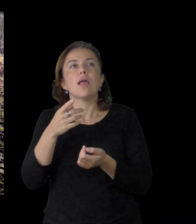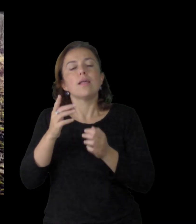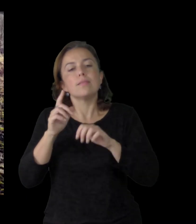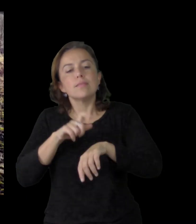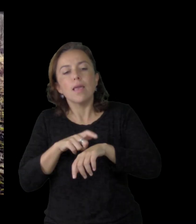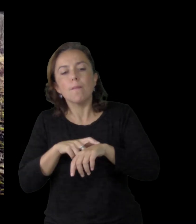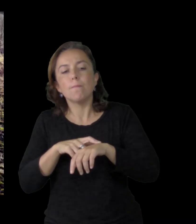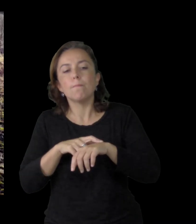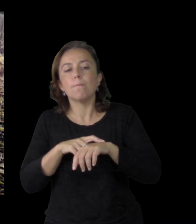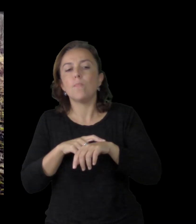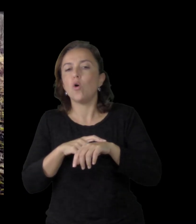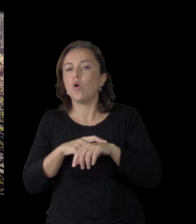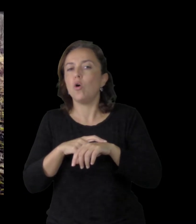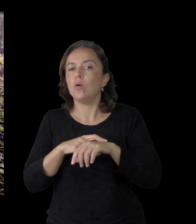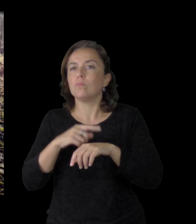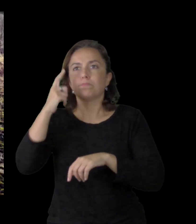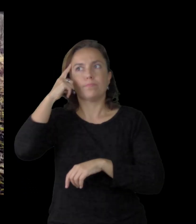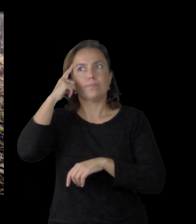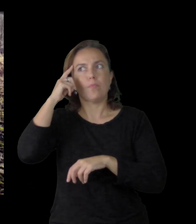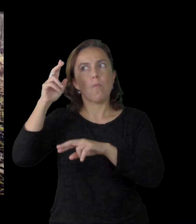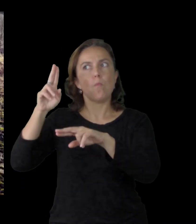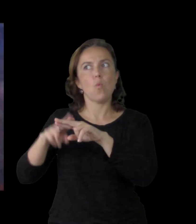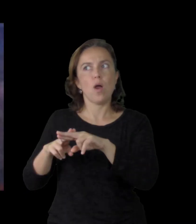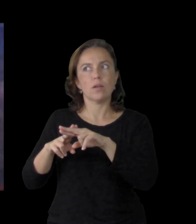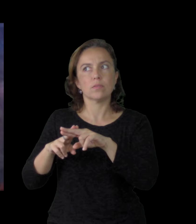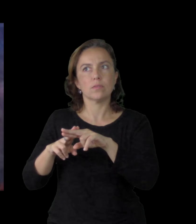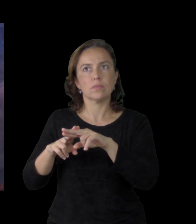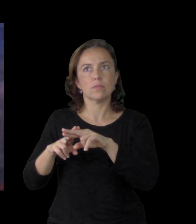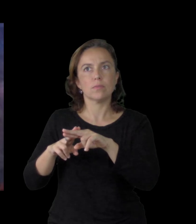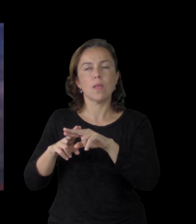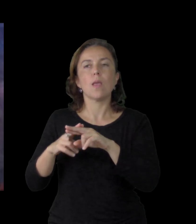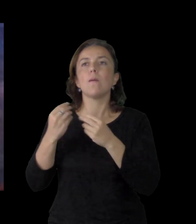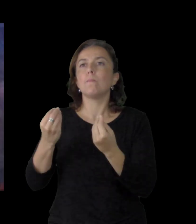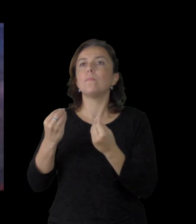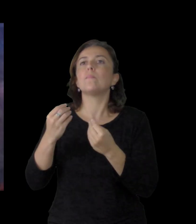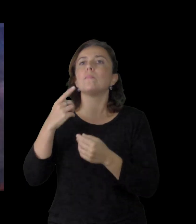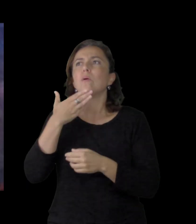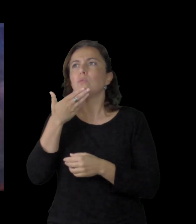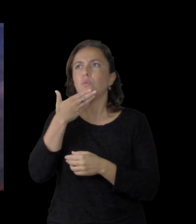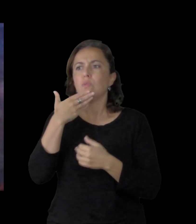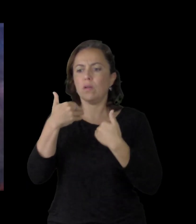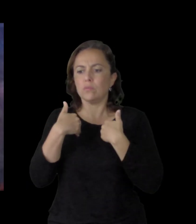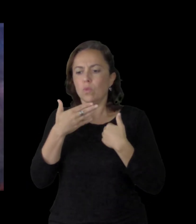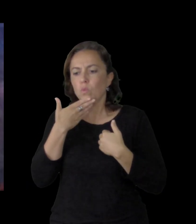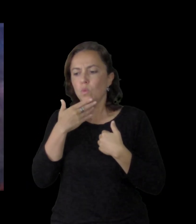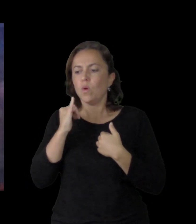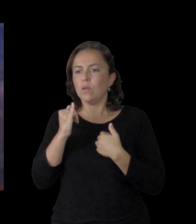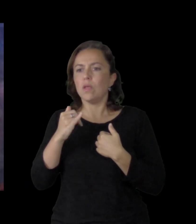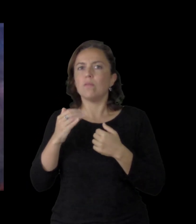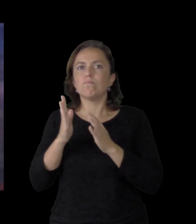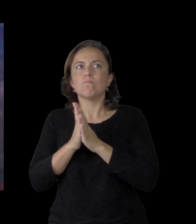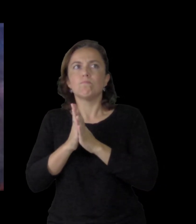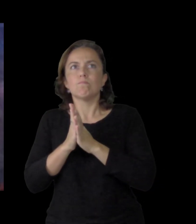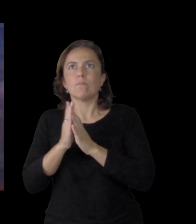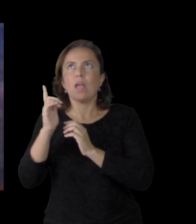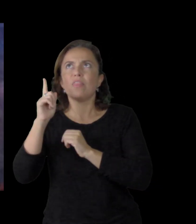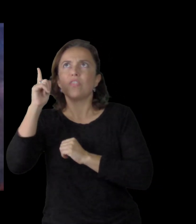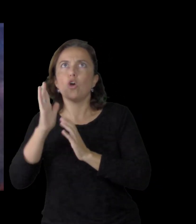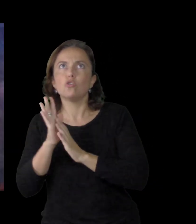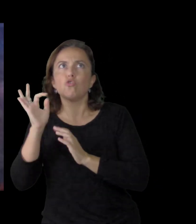sobre entes como Dios o los dioses. Por eso la filosofía, desde sus orígenes, en el siglo VII